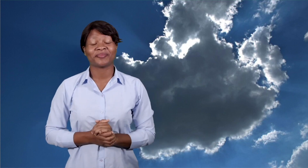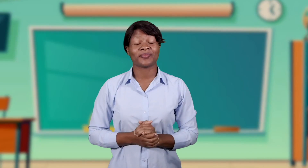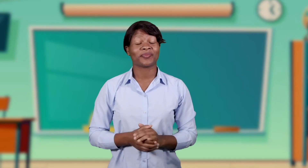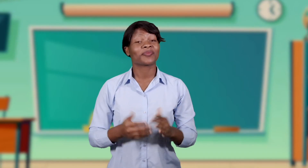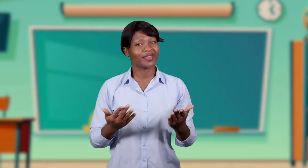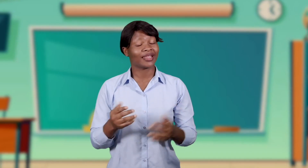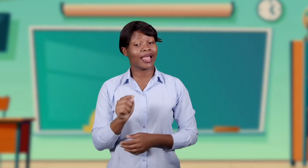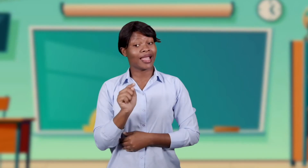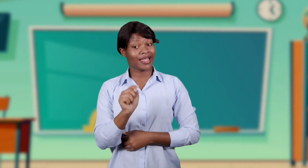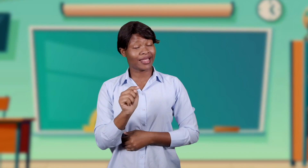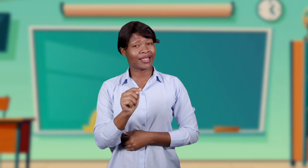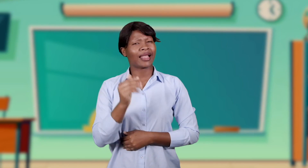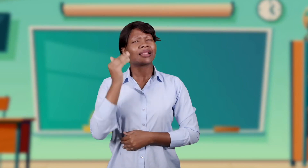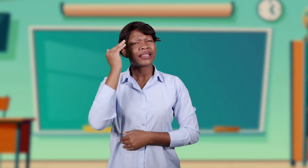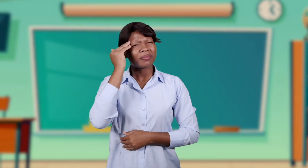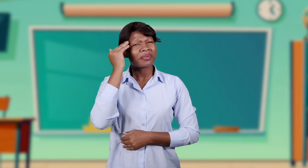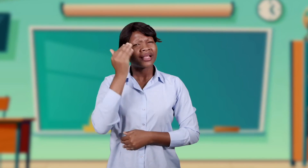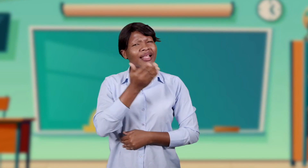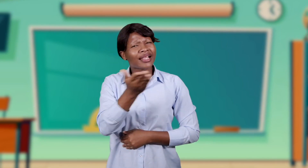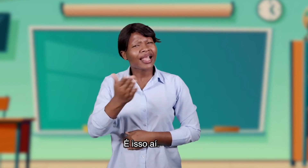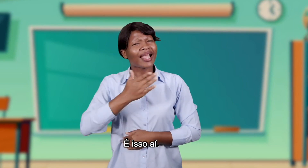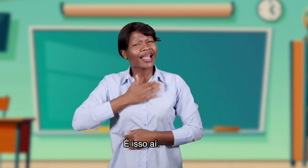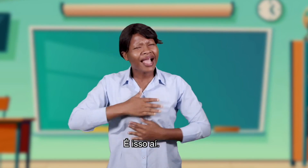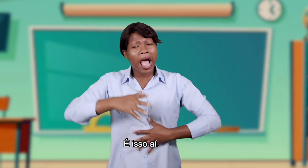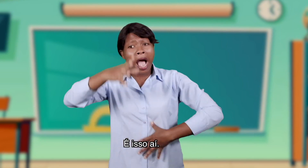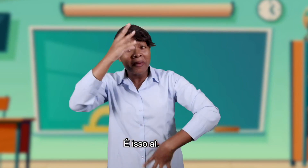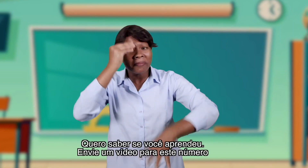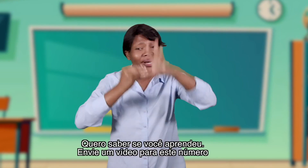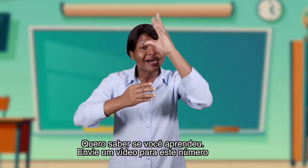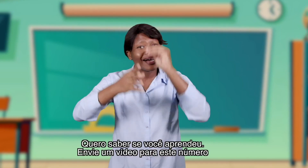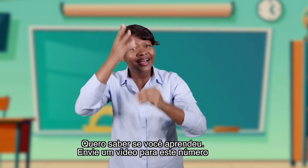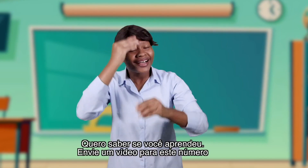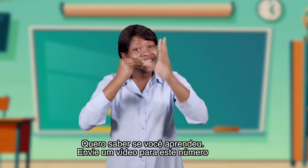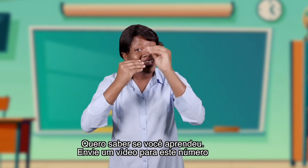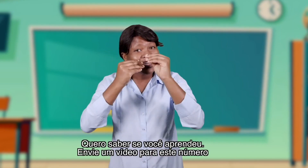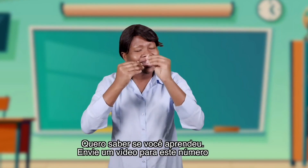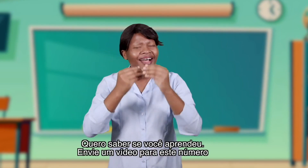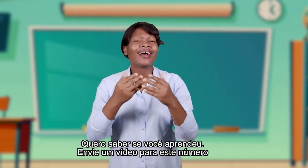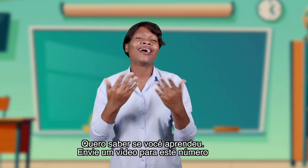É isso aí. Quero saber se você aprendeu. Envie um vídeo para este número.